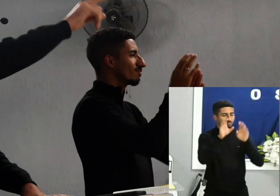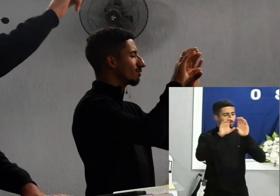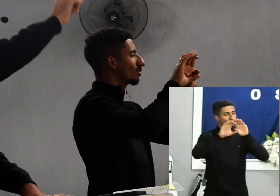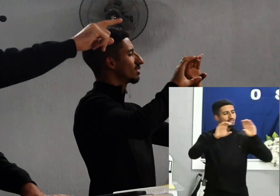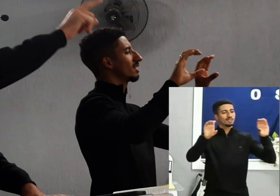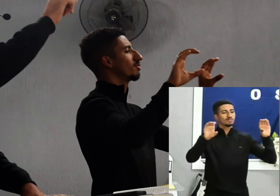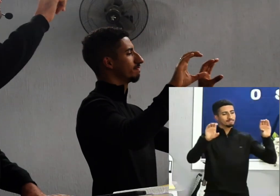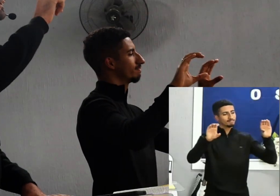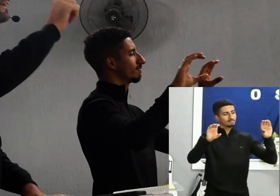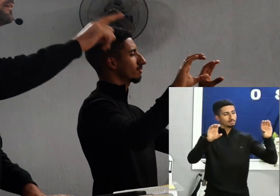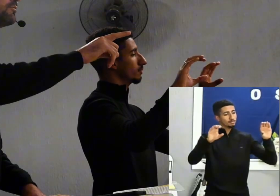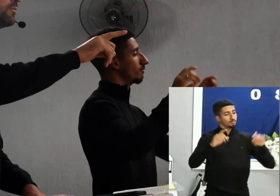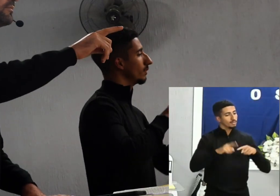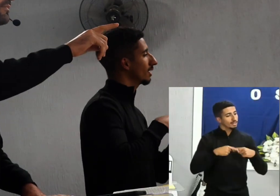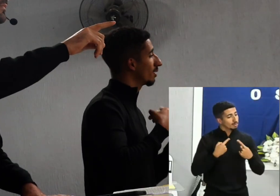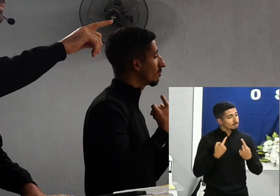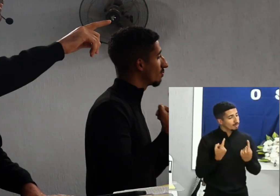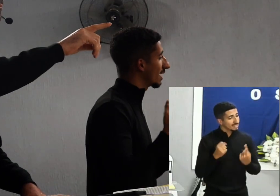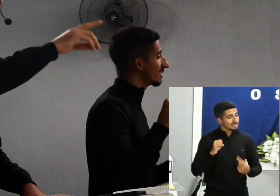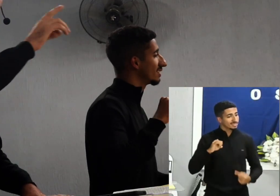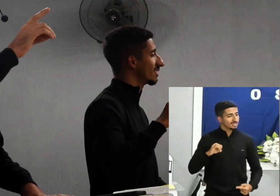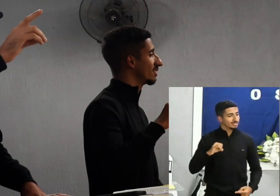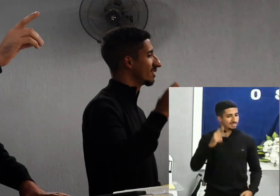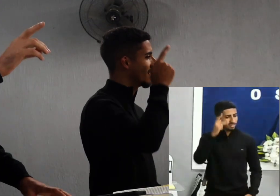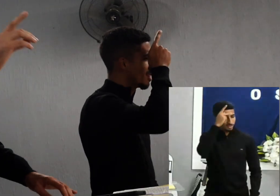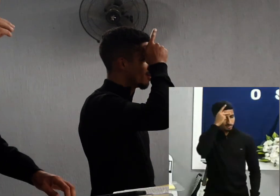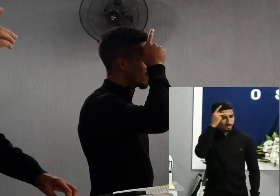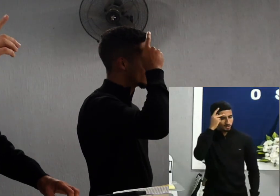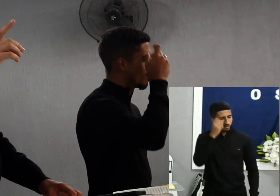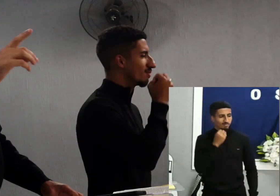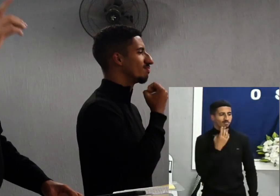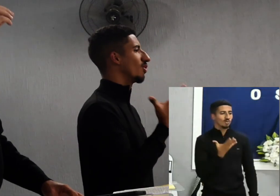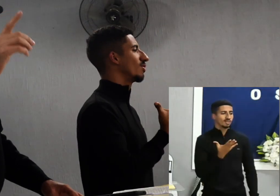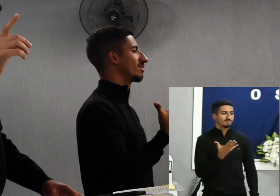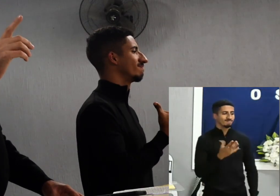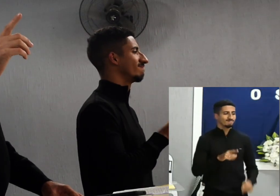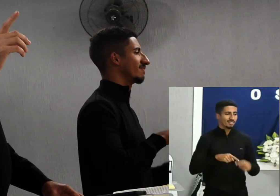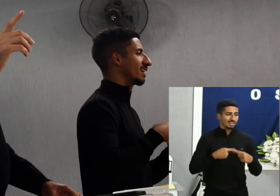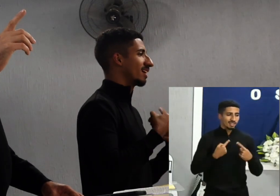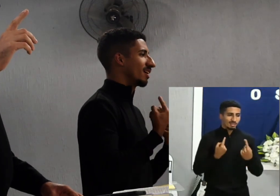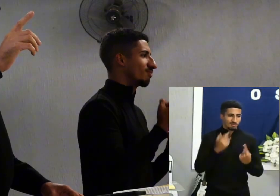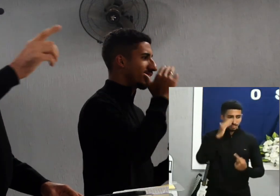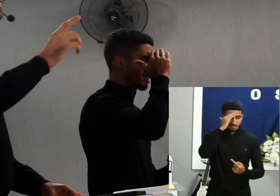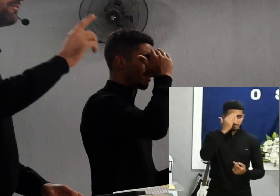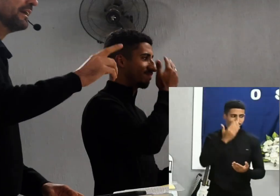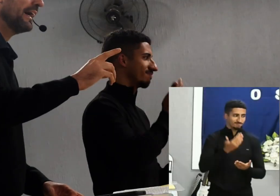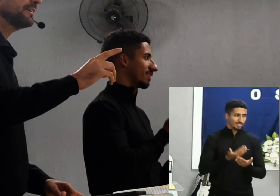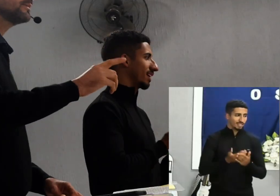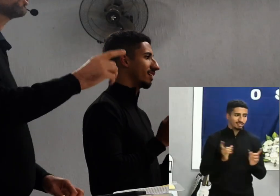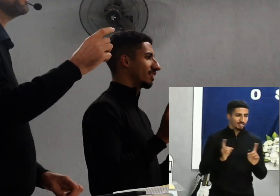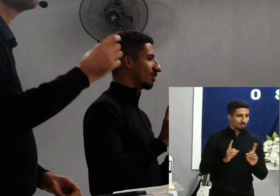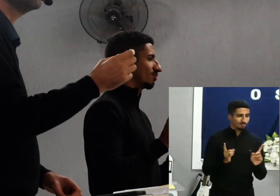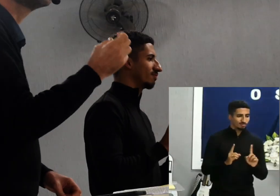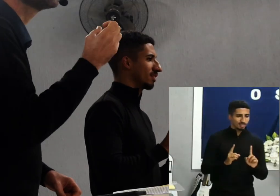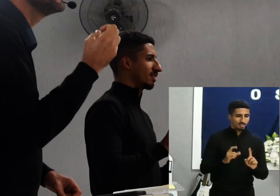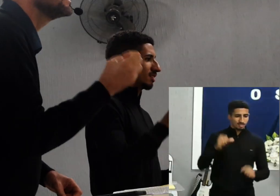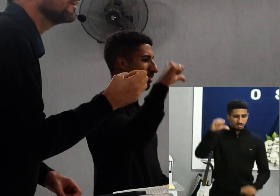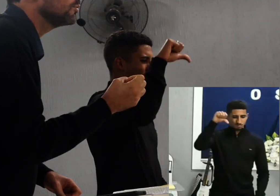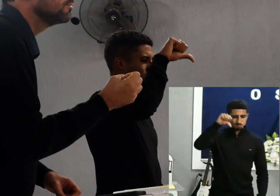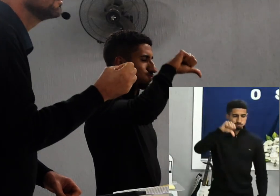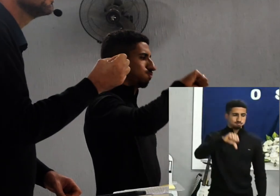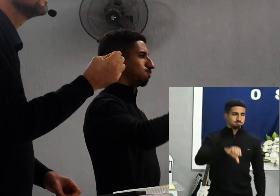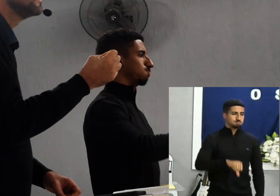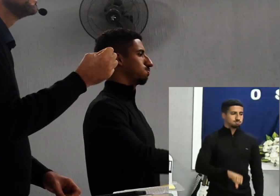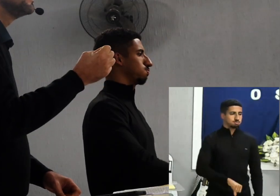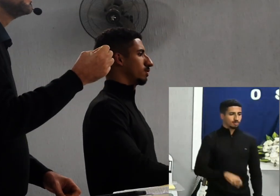o seu destino será terrível. Meu irmão, quando você falar isso, cuidado. Essa é a verdade, mas isso causa